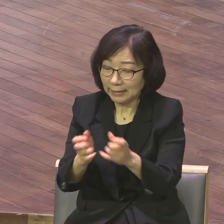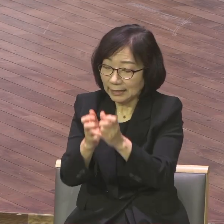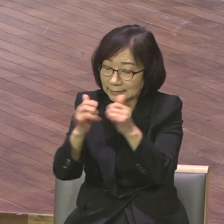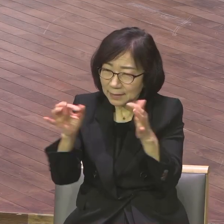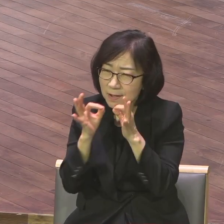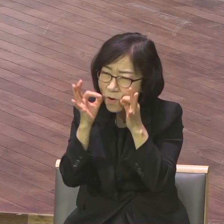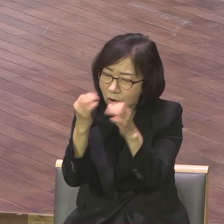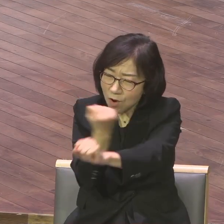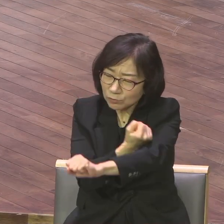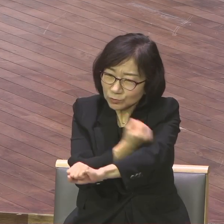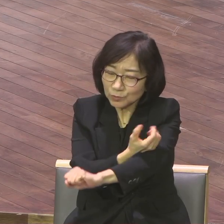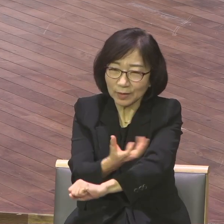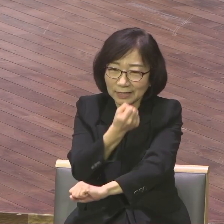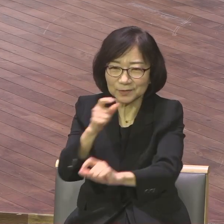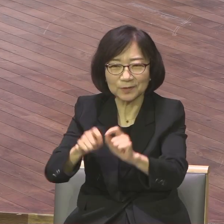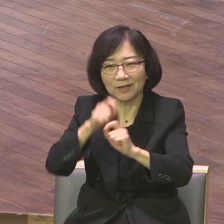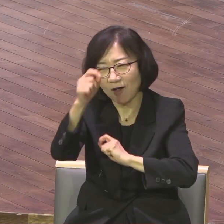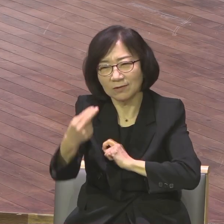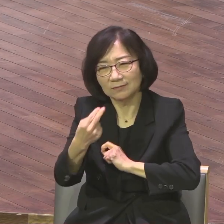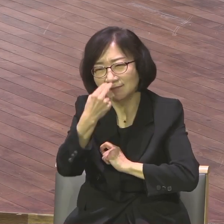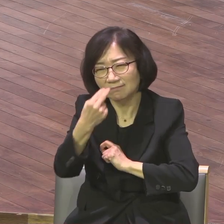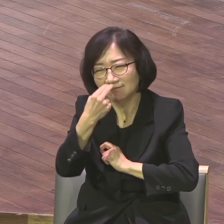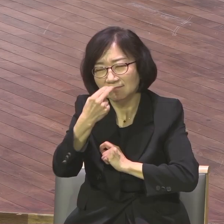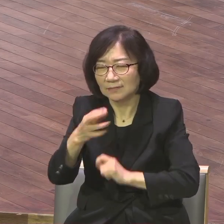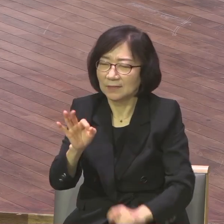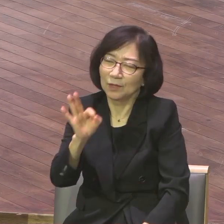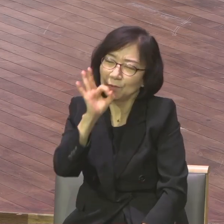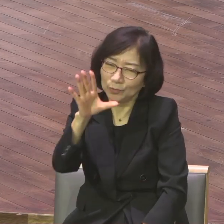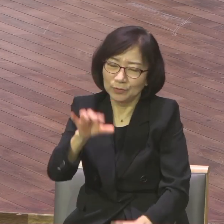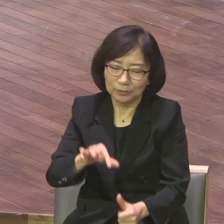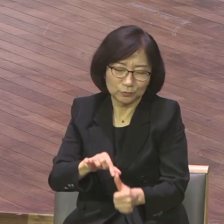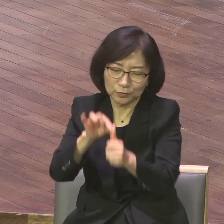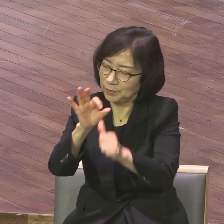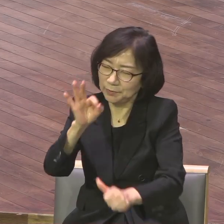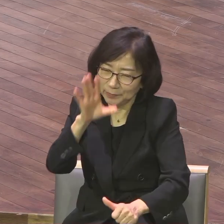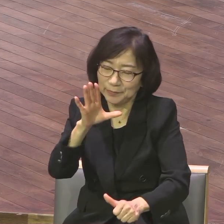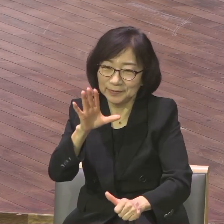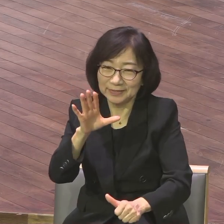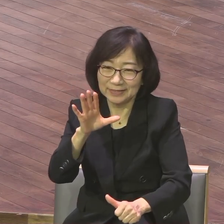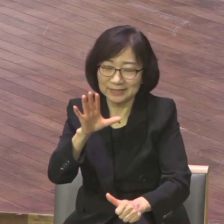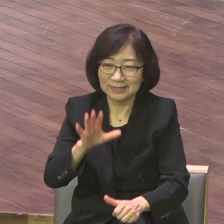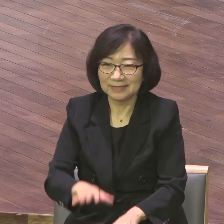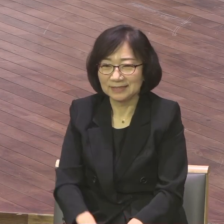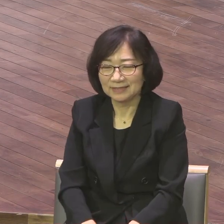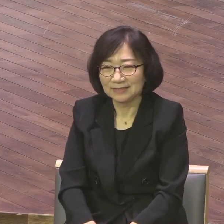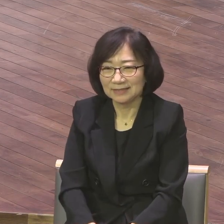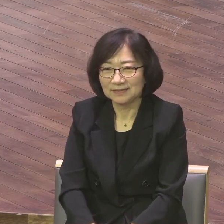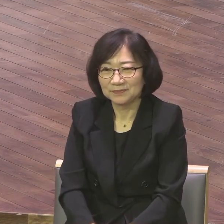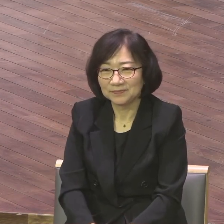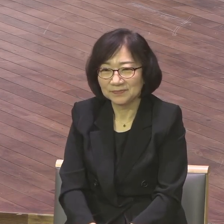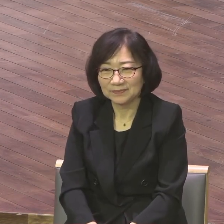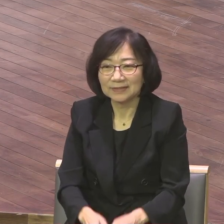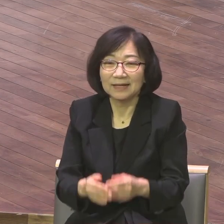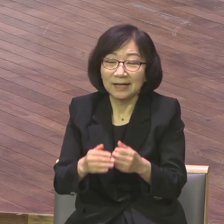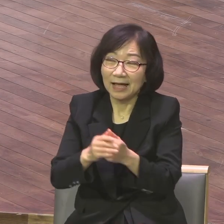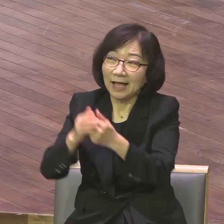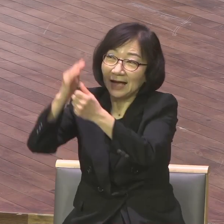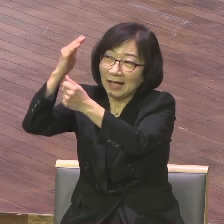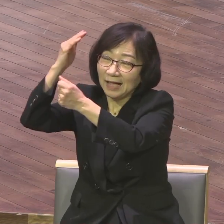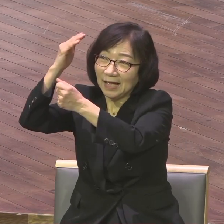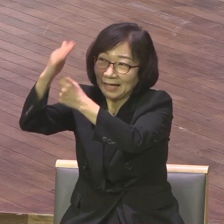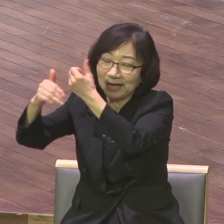행위로서도 영생 얻을 수가 없습니다. 구원받을 수 없다는 것입니다. 그렇기 때문에 사랑과 긍휼이